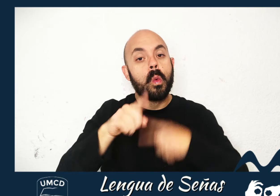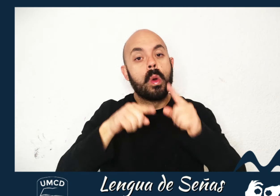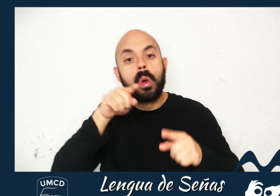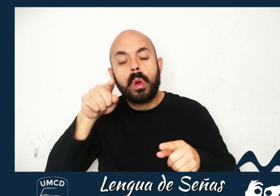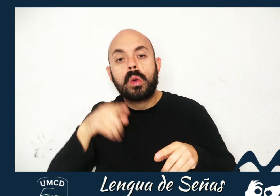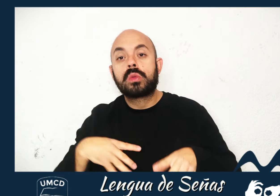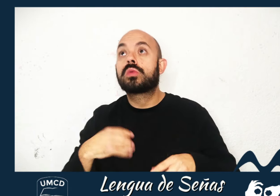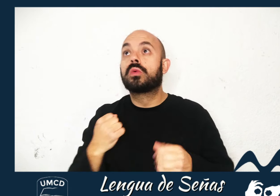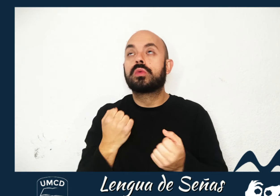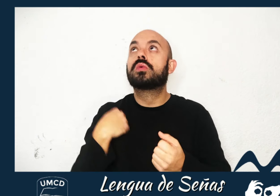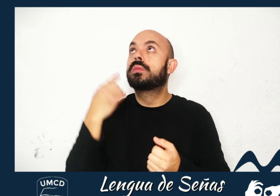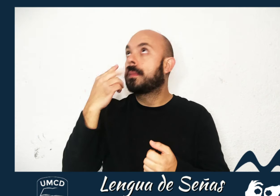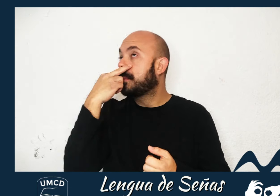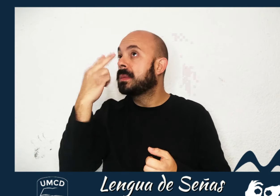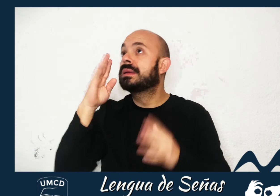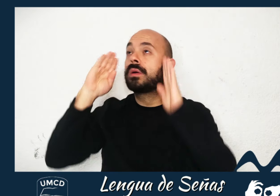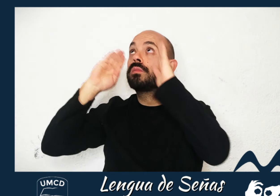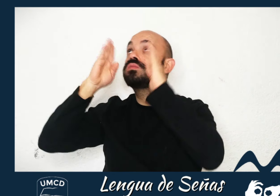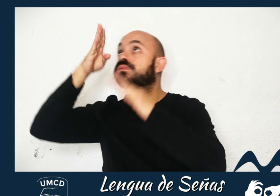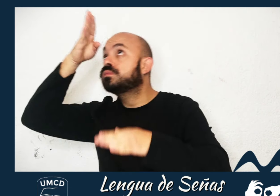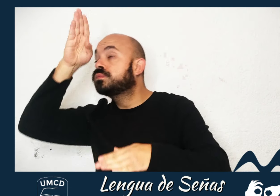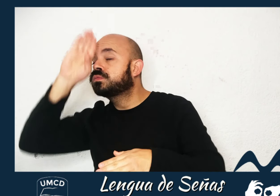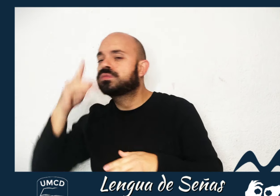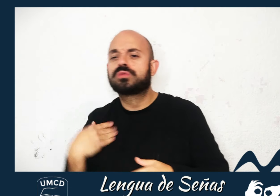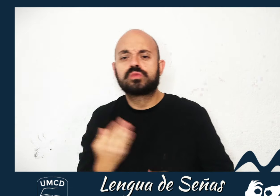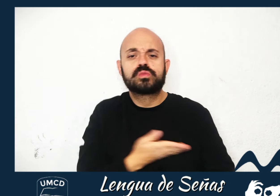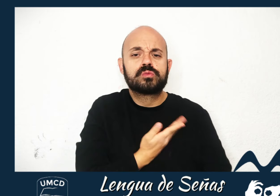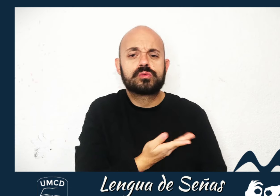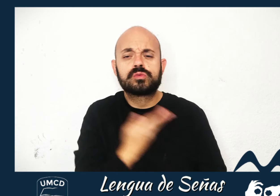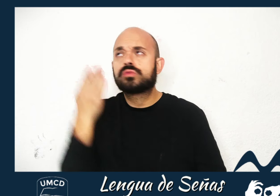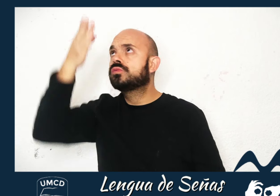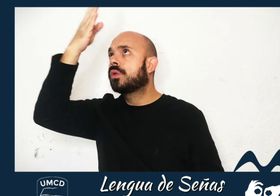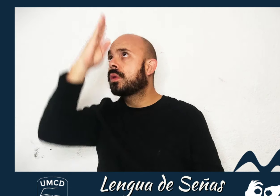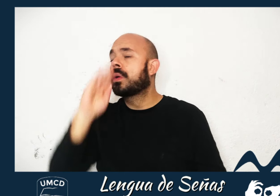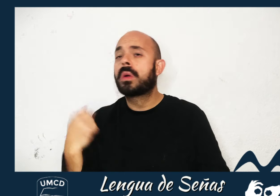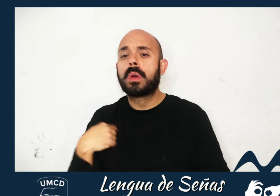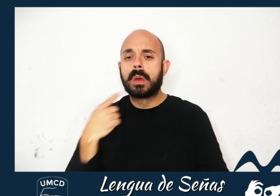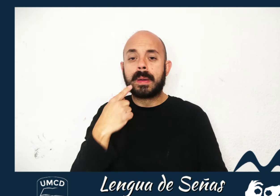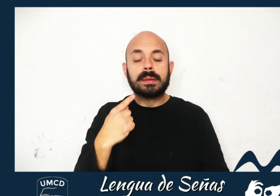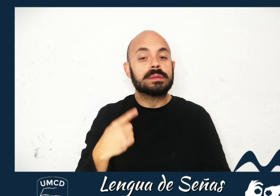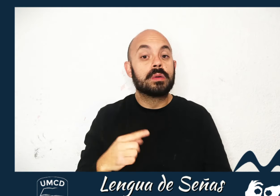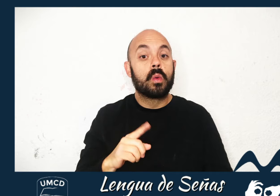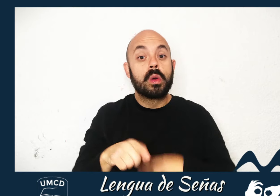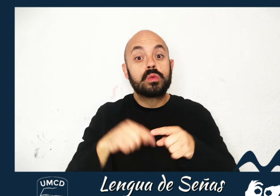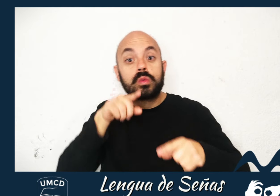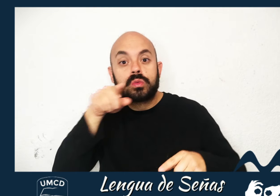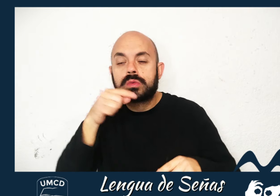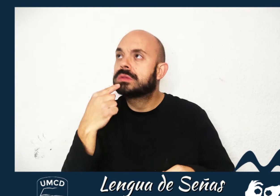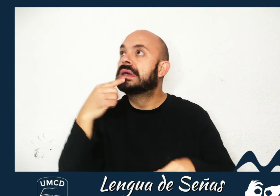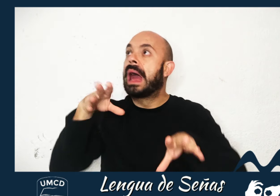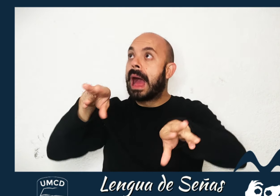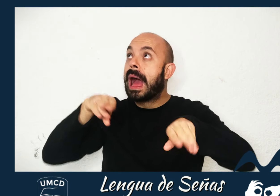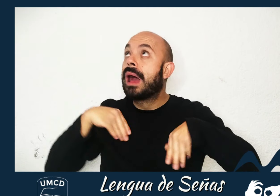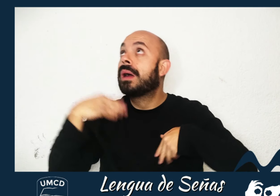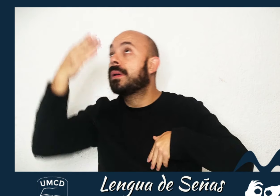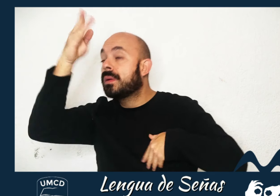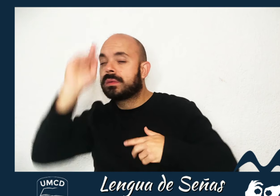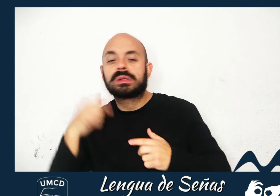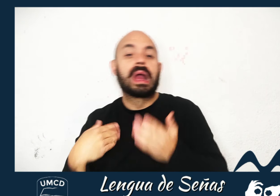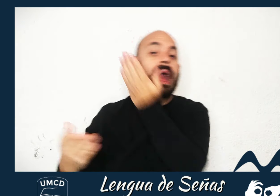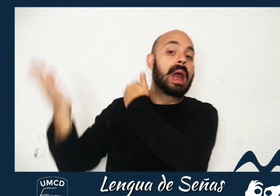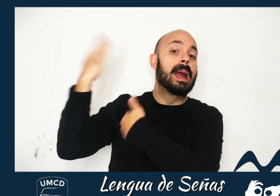Salvador. Así como el pecado hizo un distanciamiento completo entre Dios y el hombre, ahora a través de Cristo nosotros